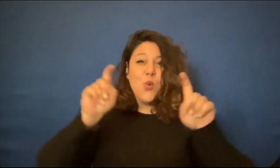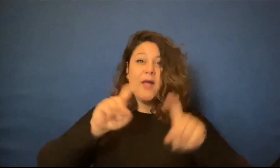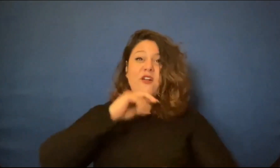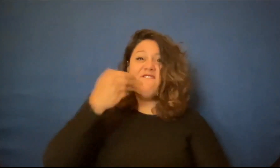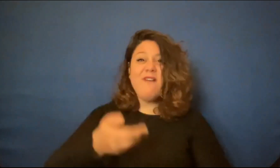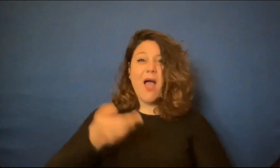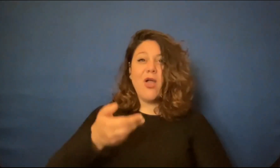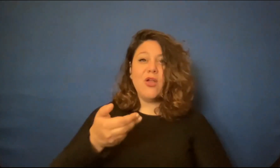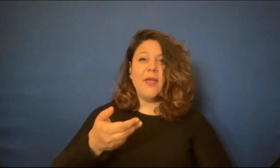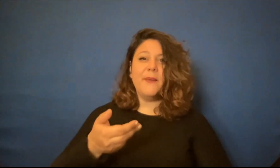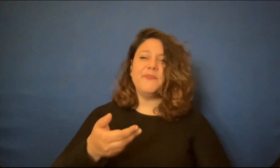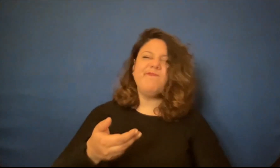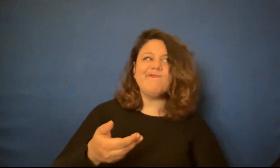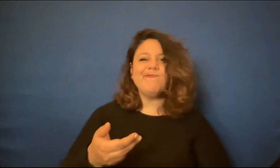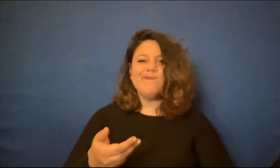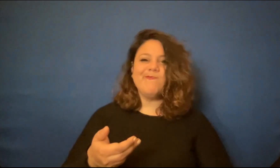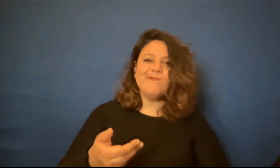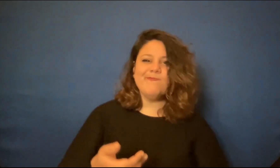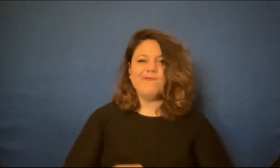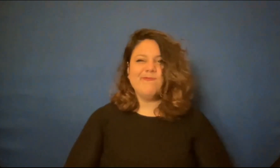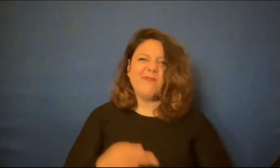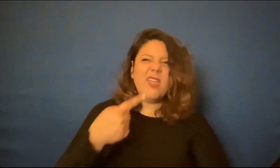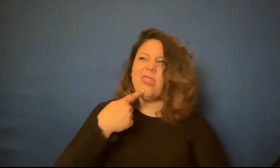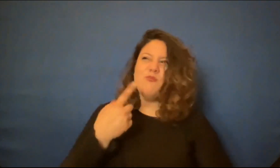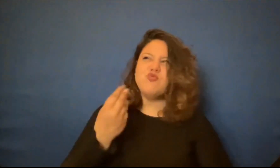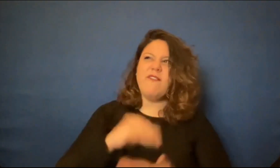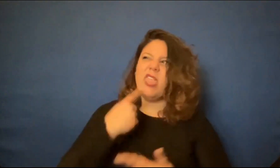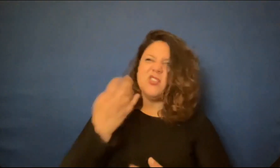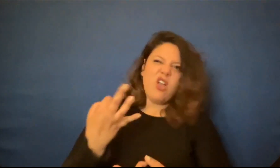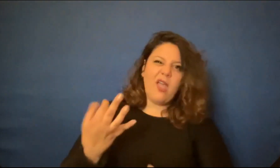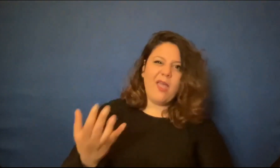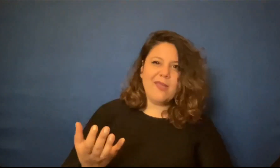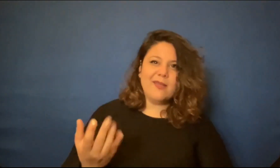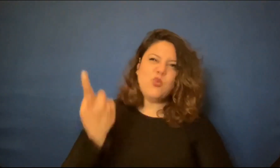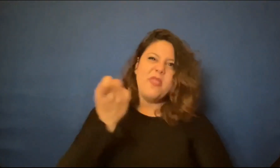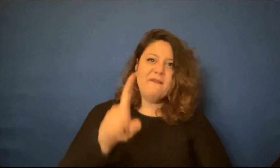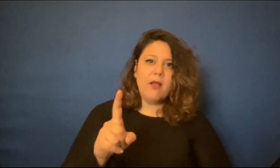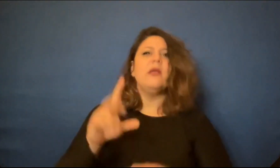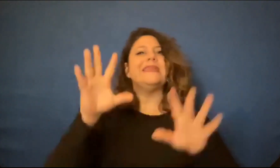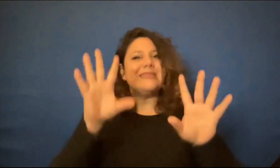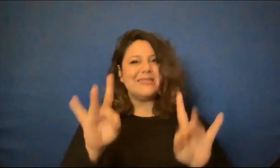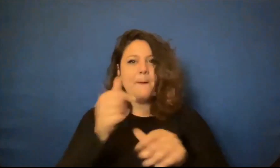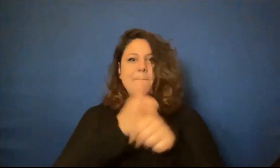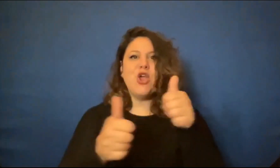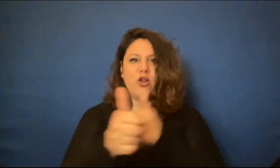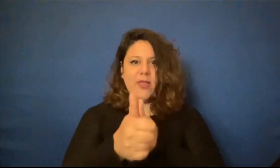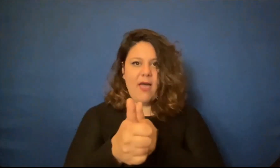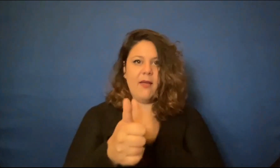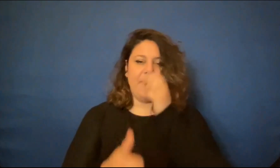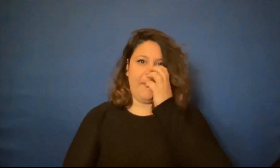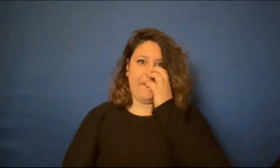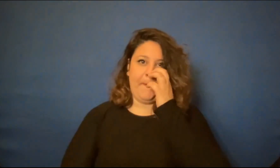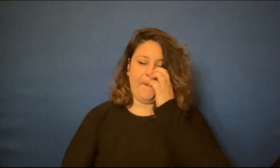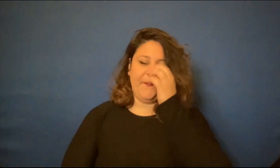veces, pues bueno, ¿qué es eso? ¿No? Que no hace falta, pues sí, es prioritario que